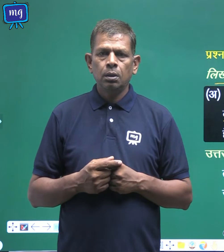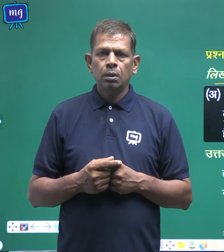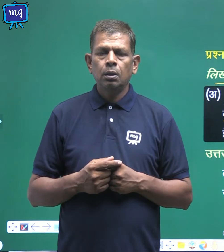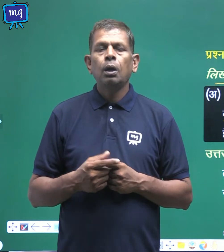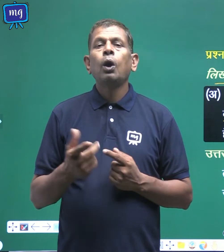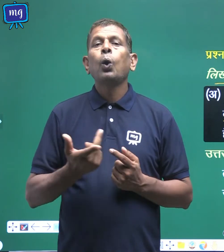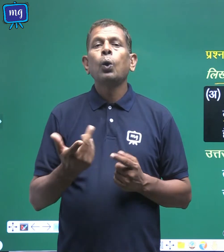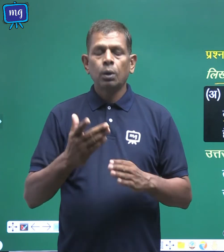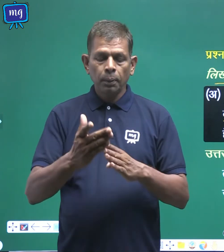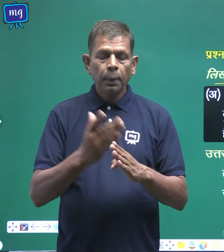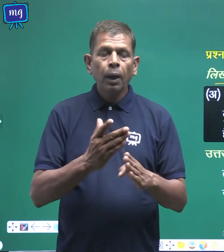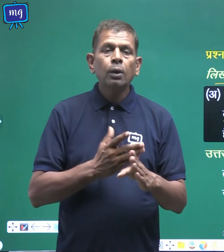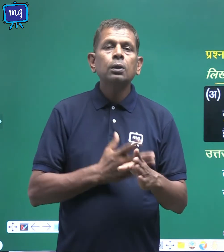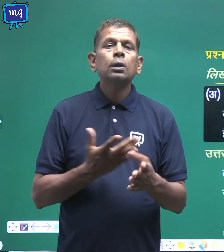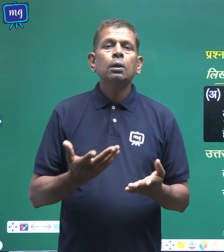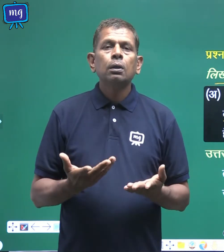किन भागों से